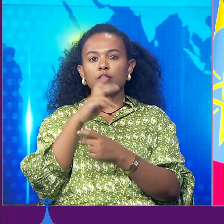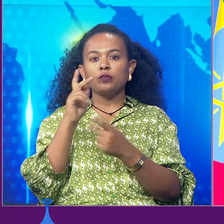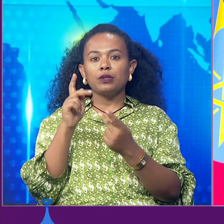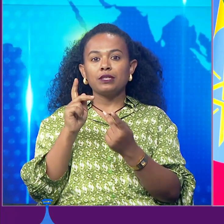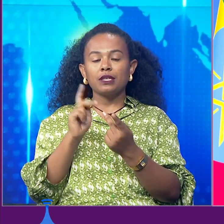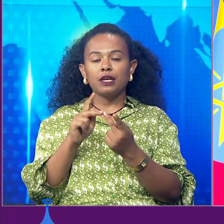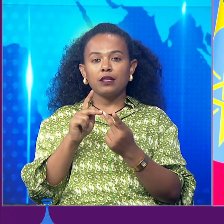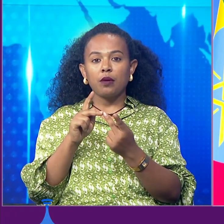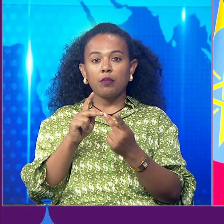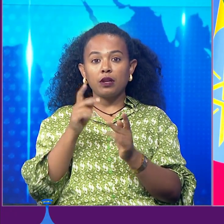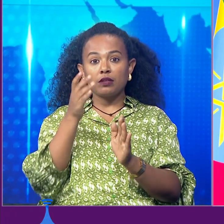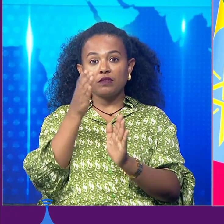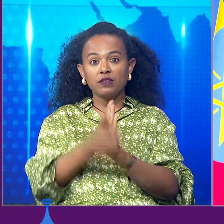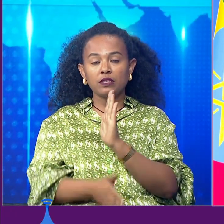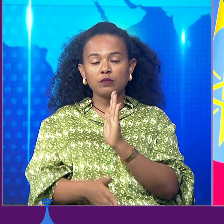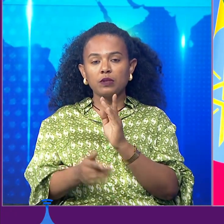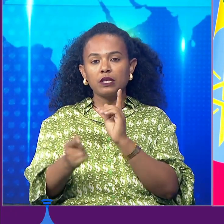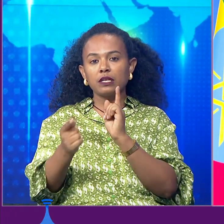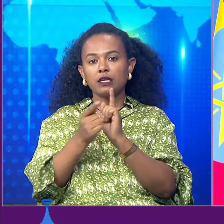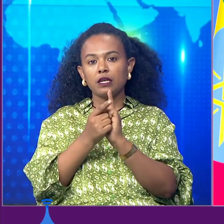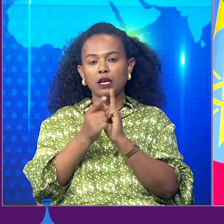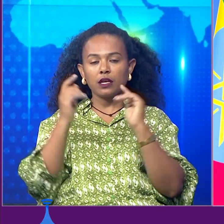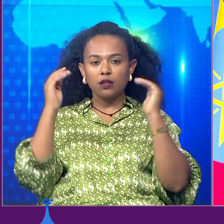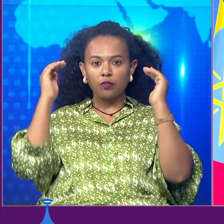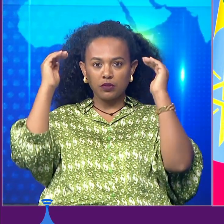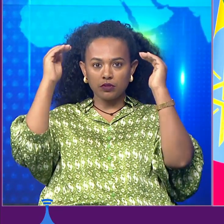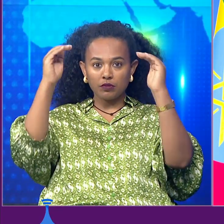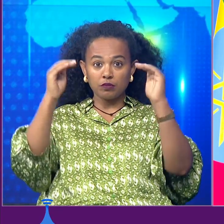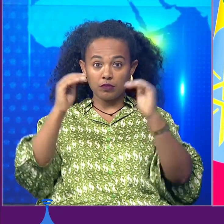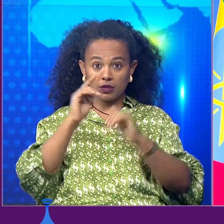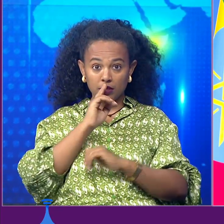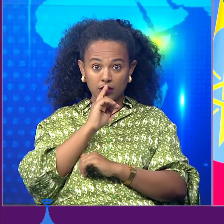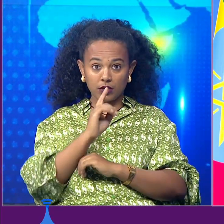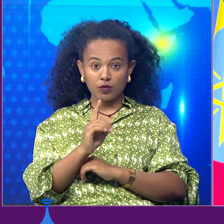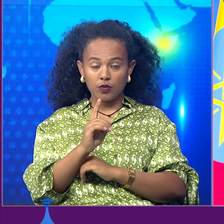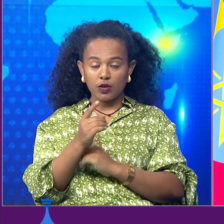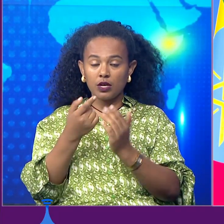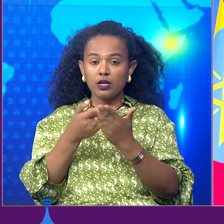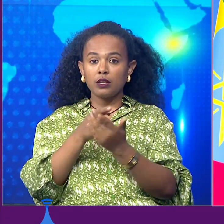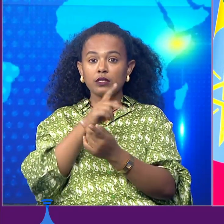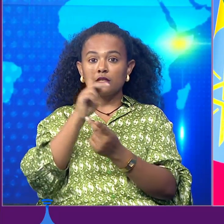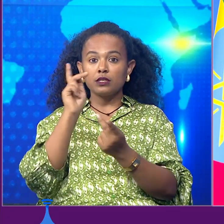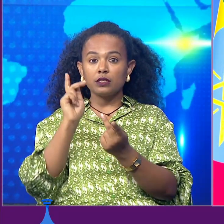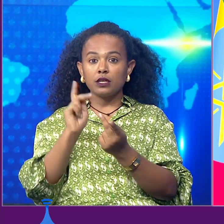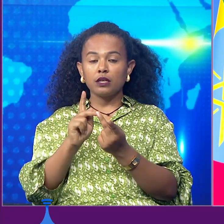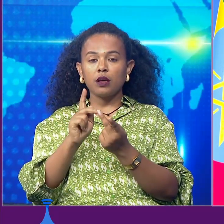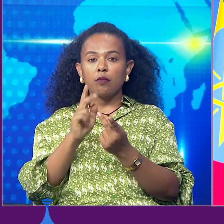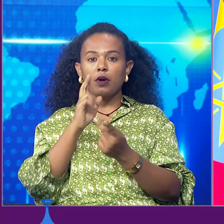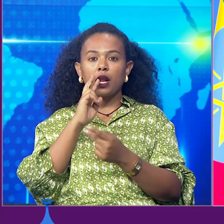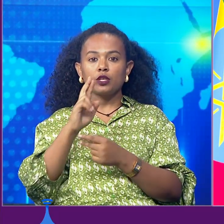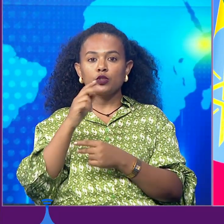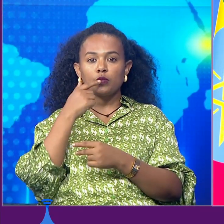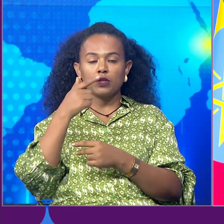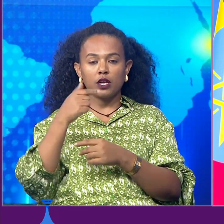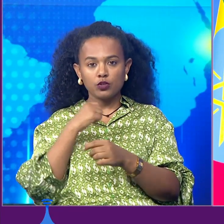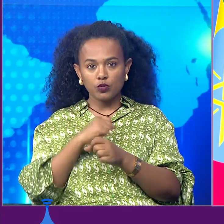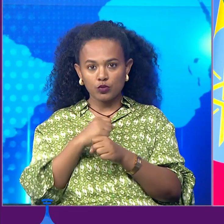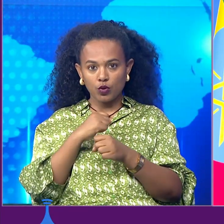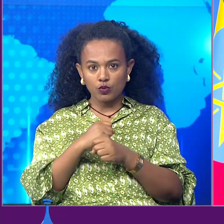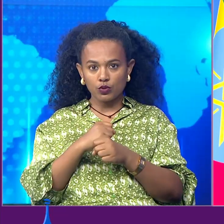በስኬታማነት ፈጽመን የተገናኘንበት መድረክ ነው። እነኚህ ስኬታማ ናቸው የምንላቸው ስራዎች